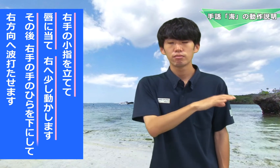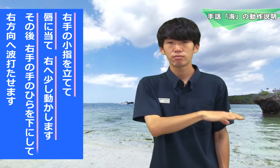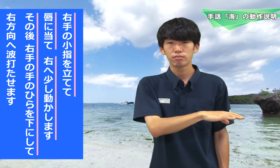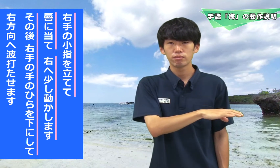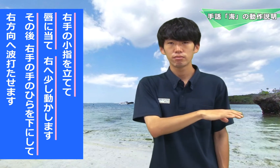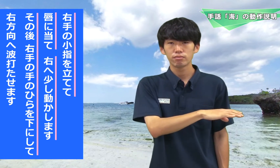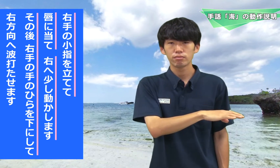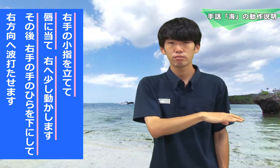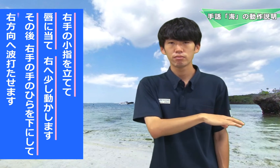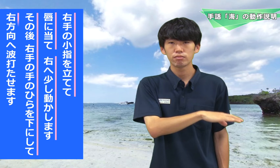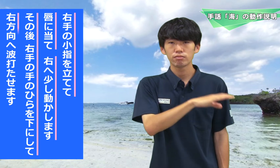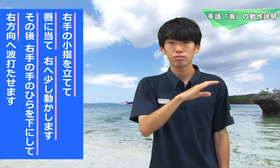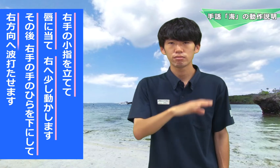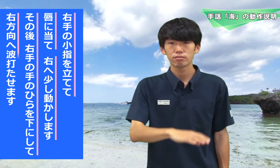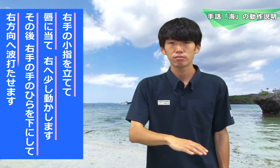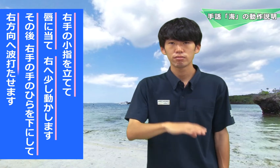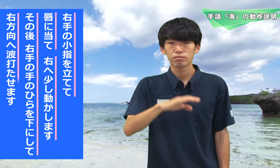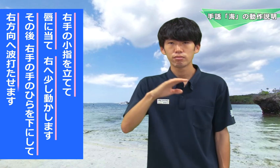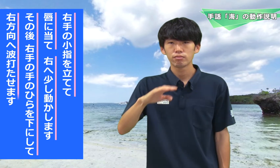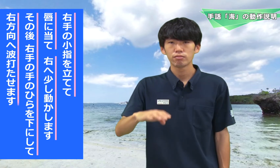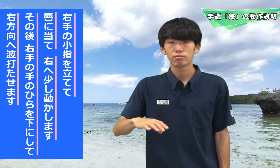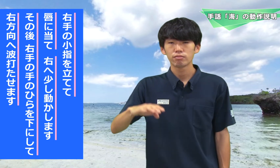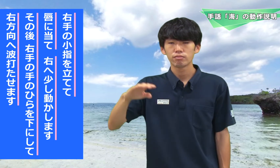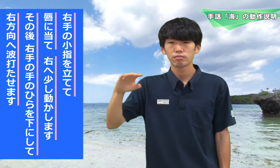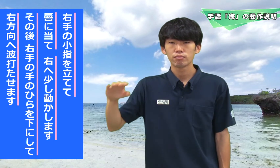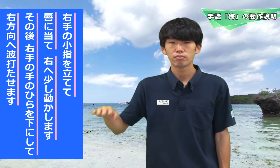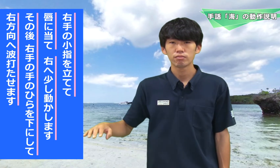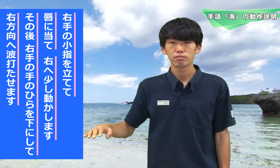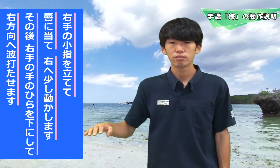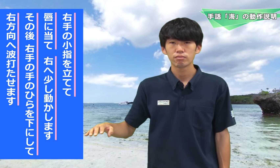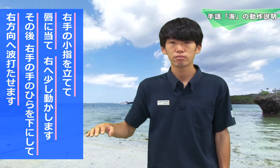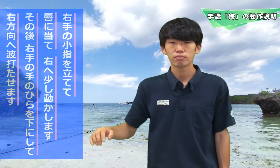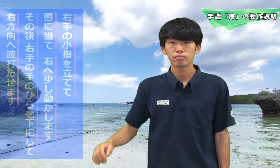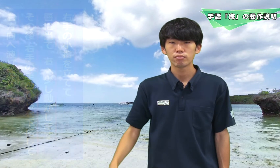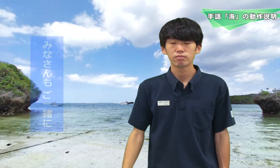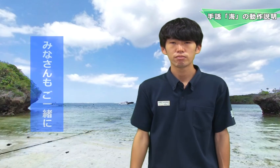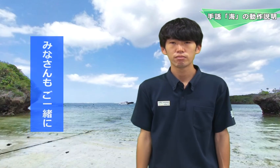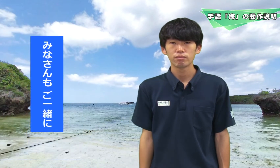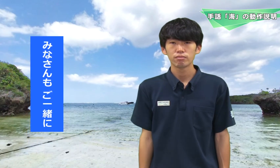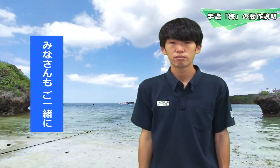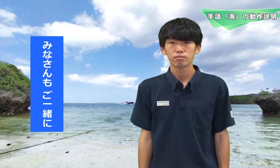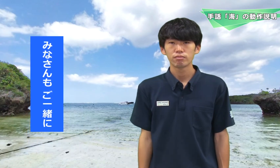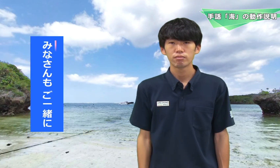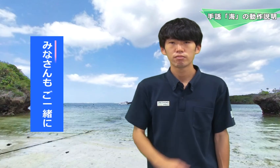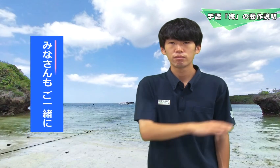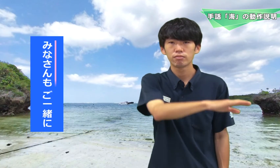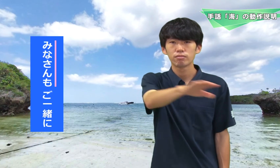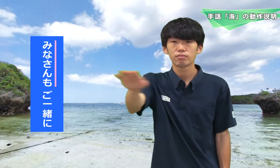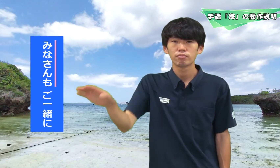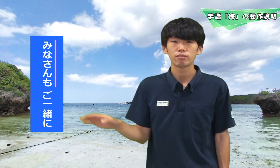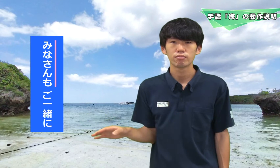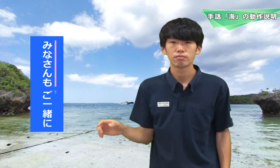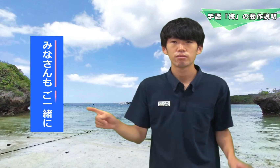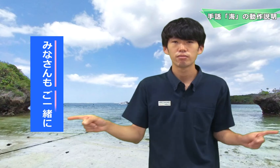して右方向へ波打たせます。それでは皆さんもご一緒